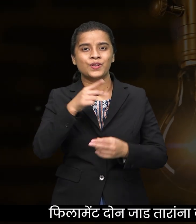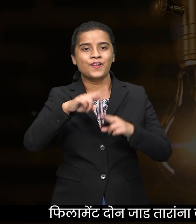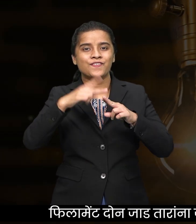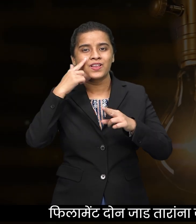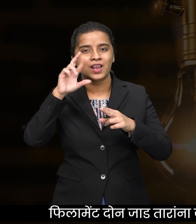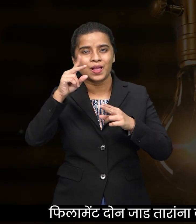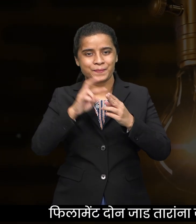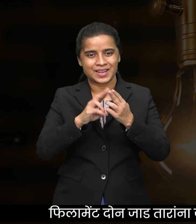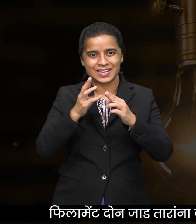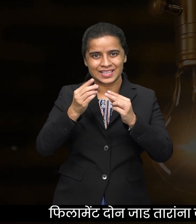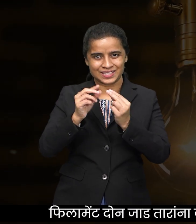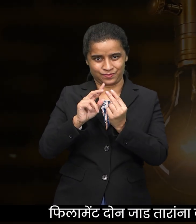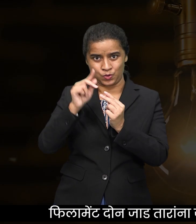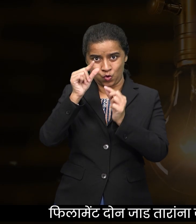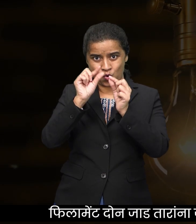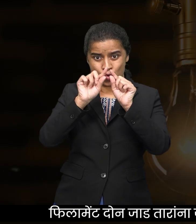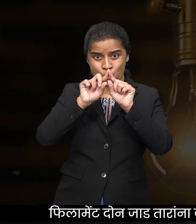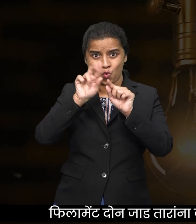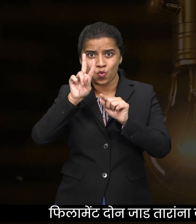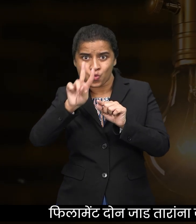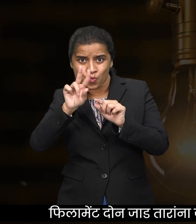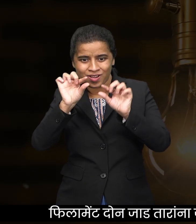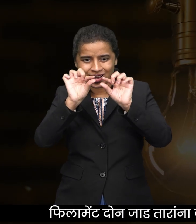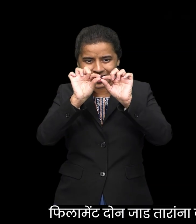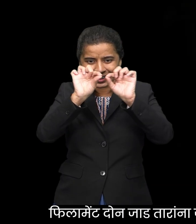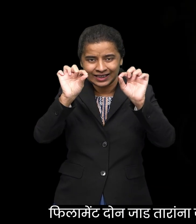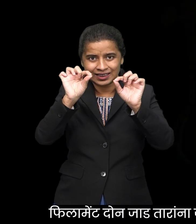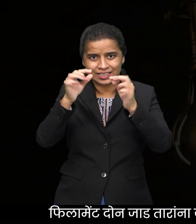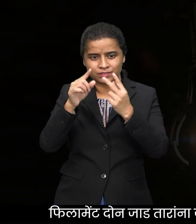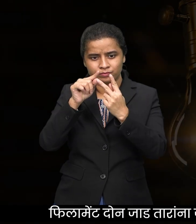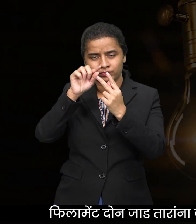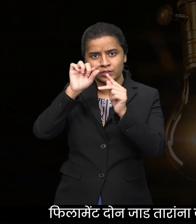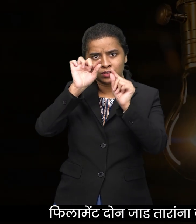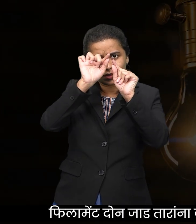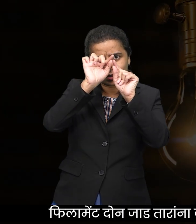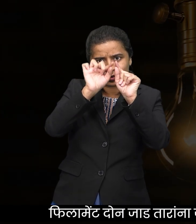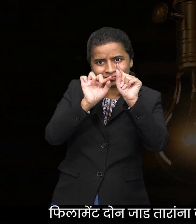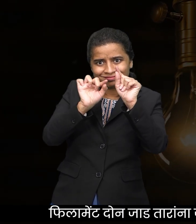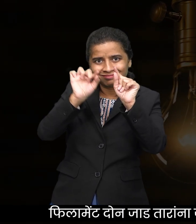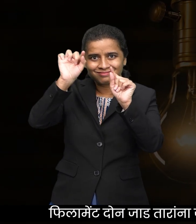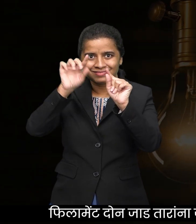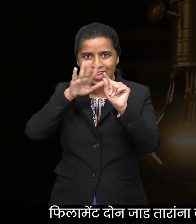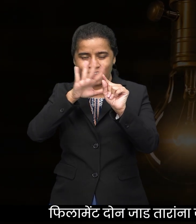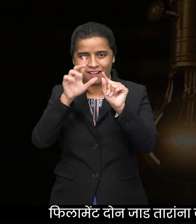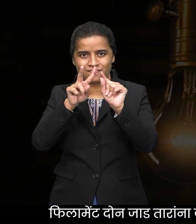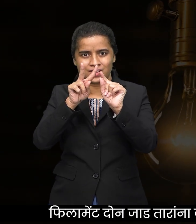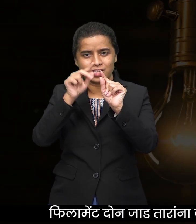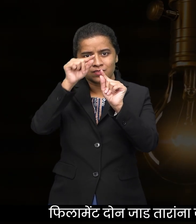फिलामेंट 2 जाड तारांना जोडलेले असते जे त्याला आधार देतात.